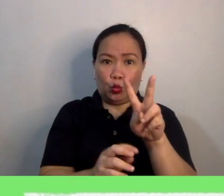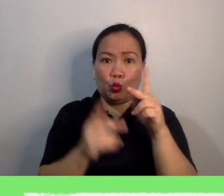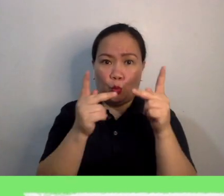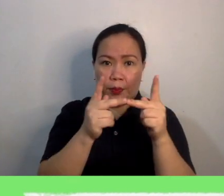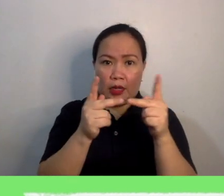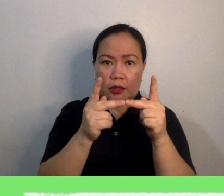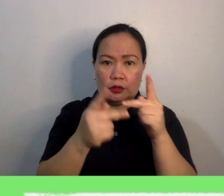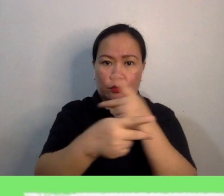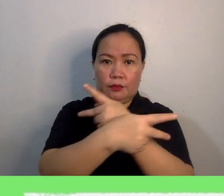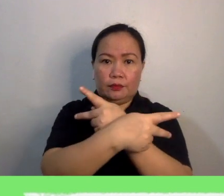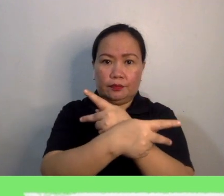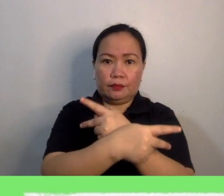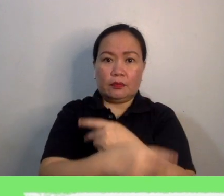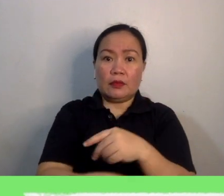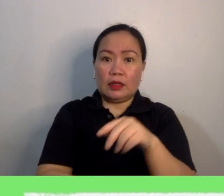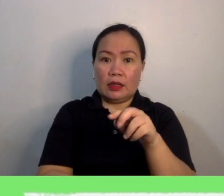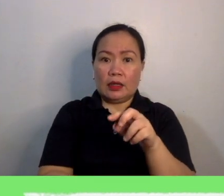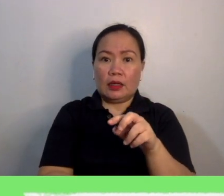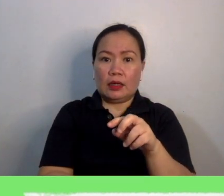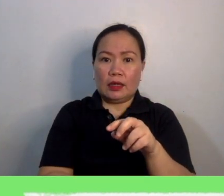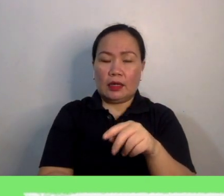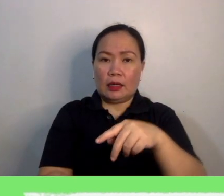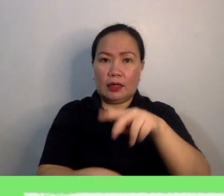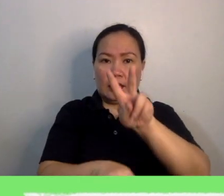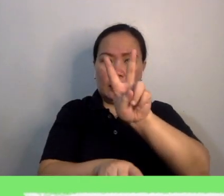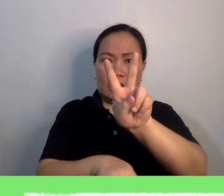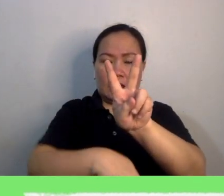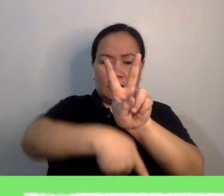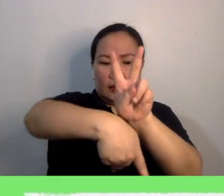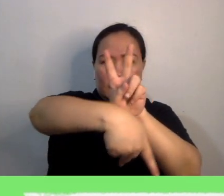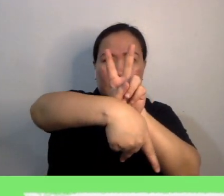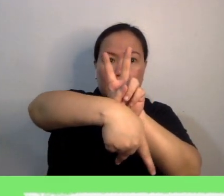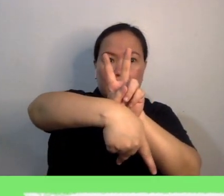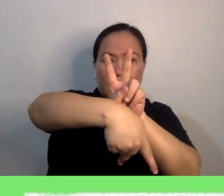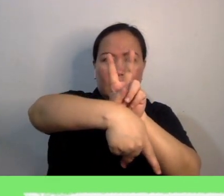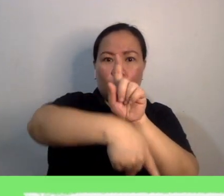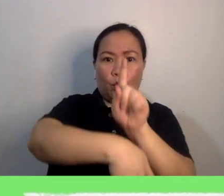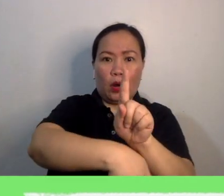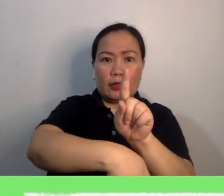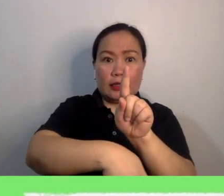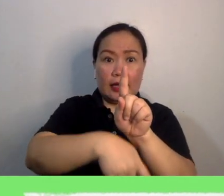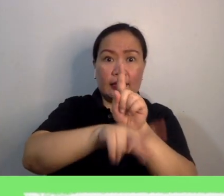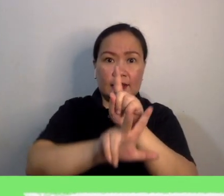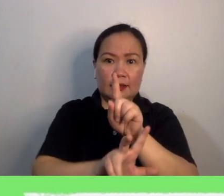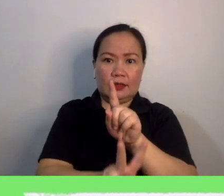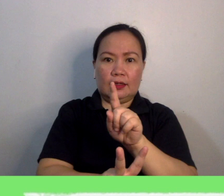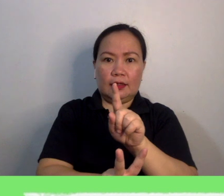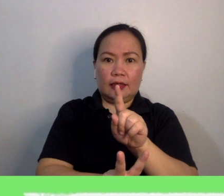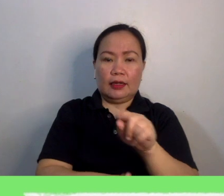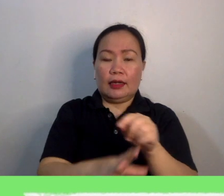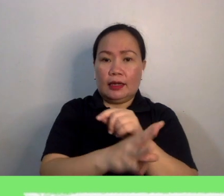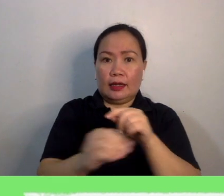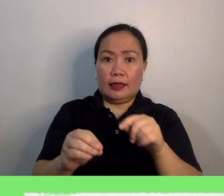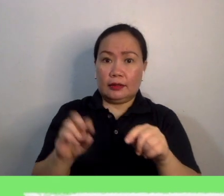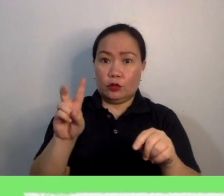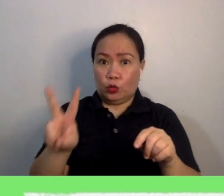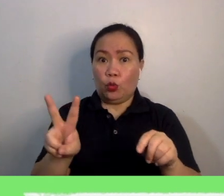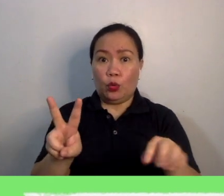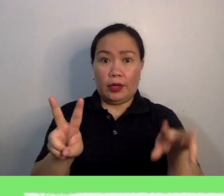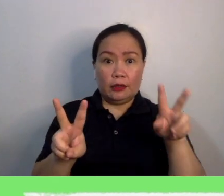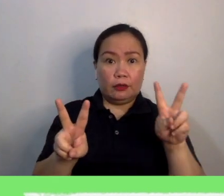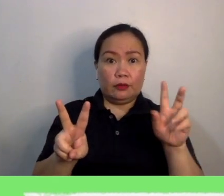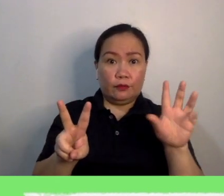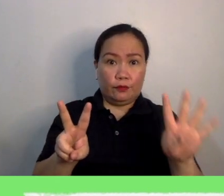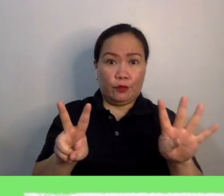dito? Angle 1 and angle 3 are vertical angles. Angle 2 and angle 4